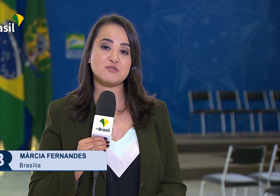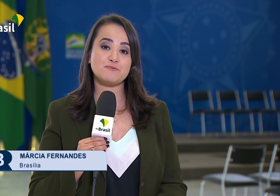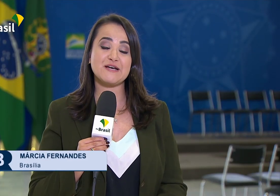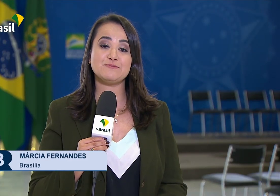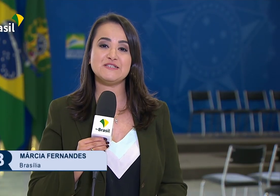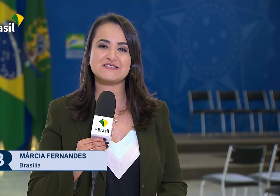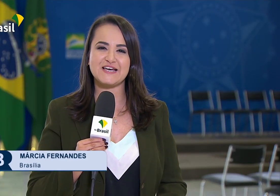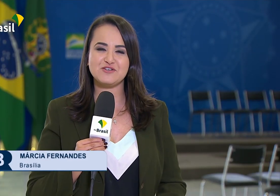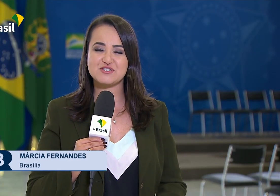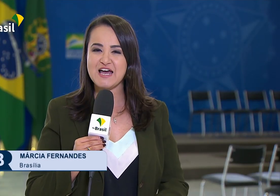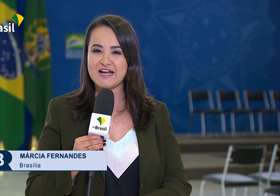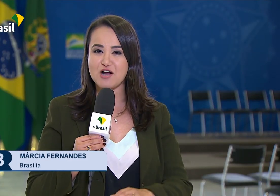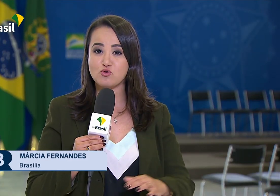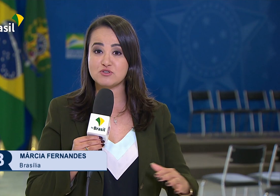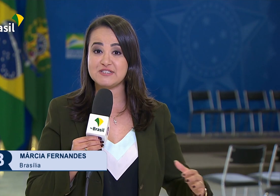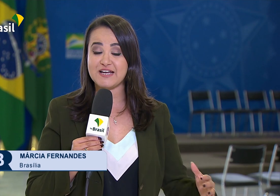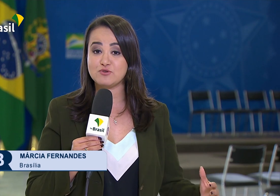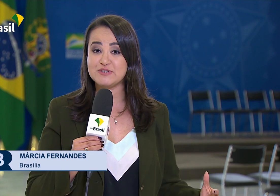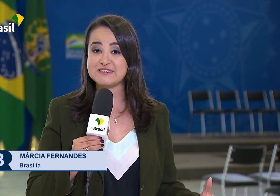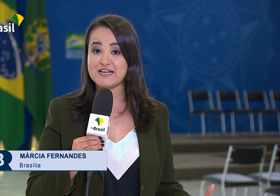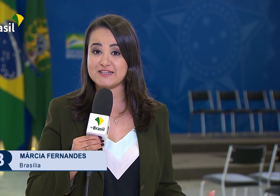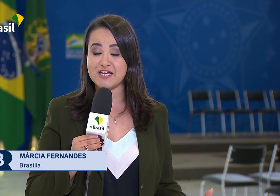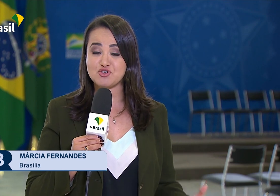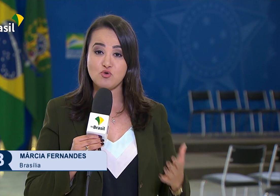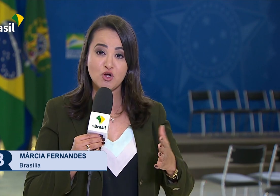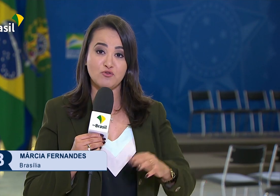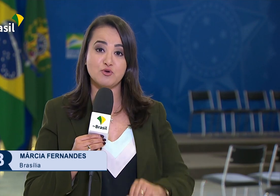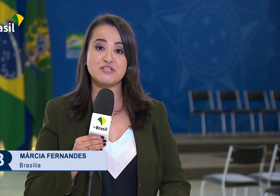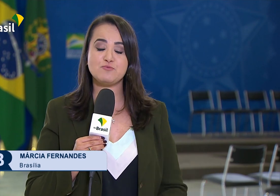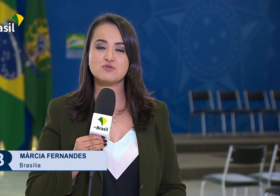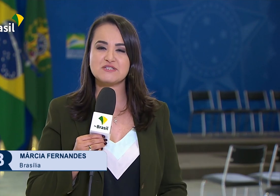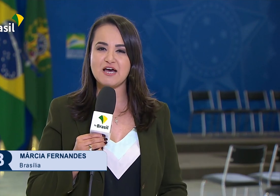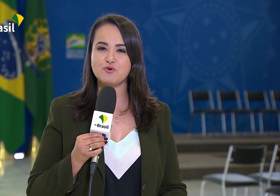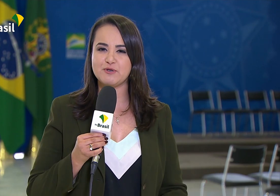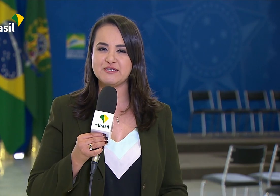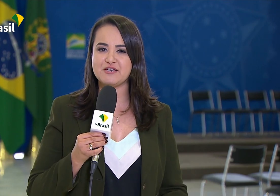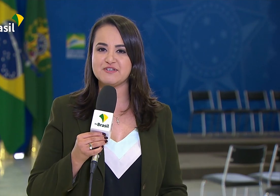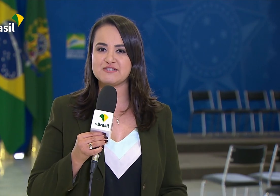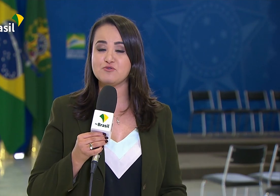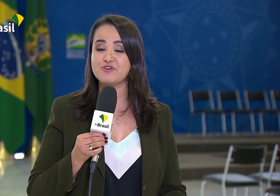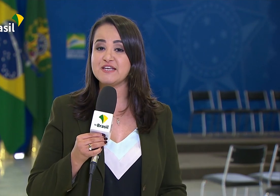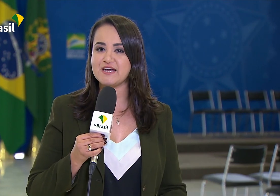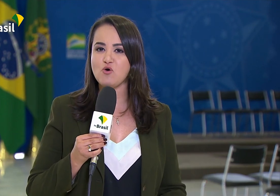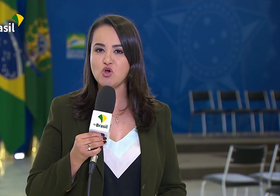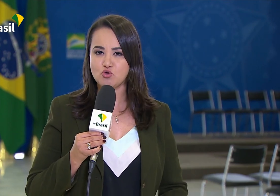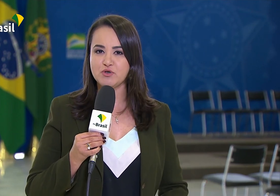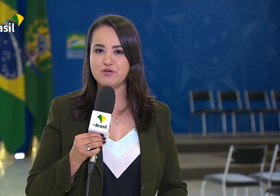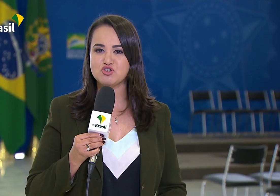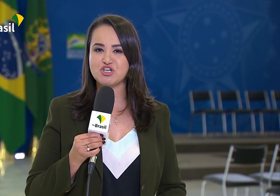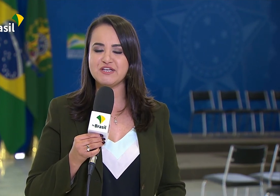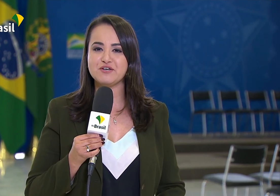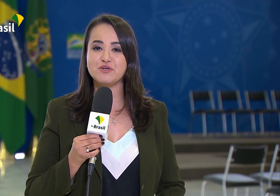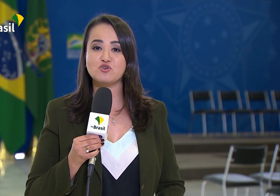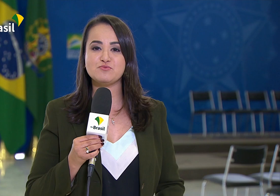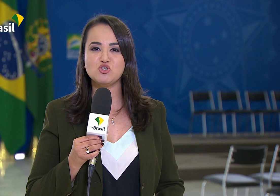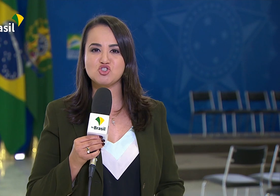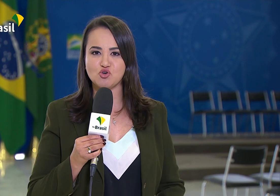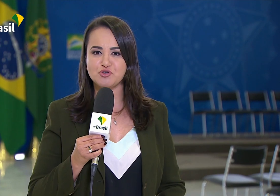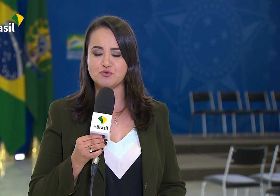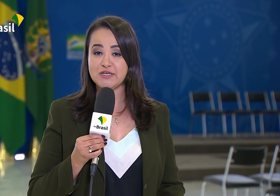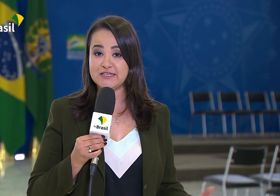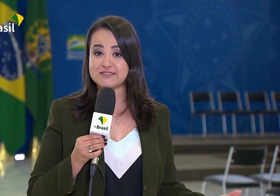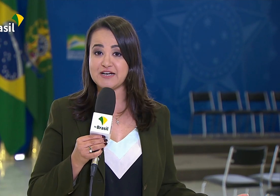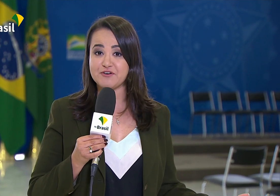comanda um dos principais ministérios, cargo considerado estratégico, foi o responsável pela intervenção federal no Rio de Janeiro em